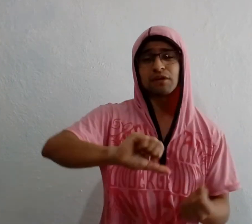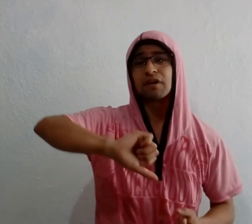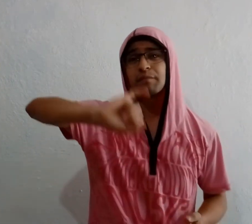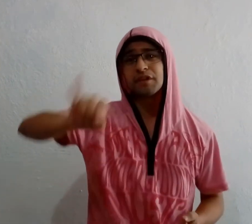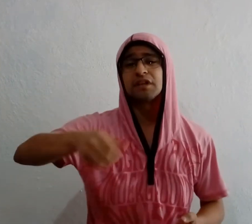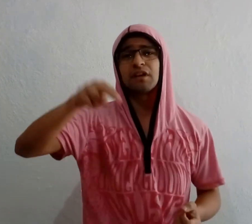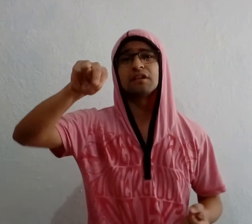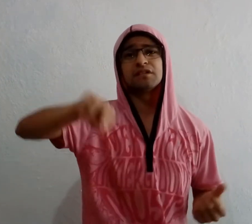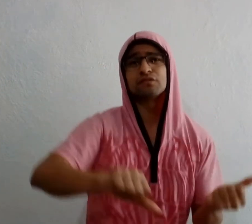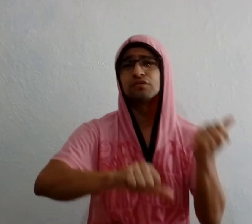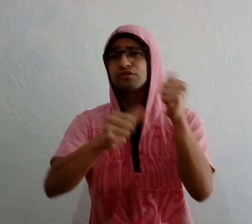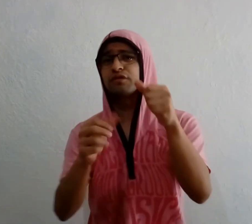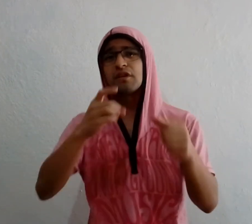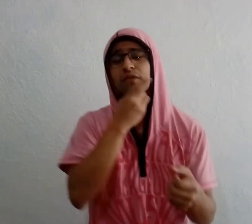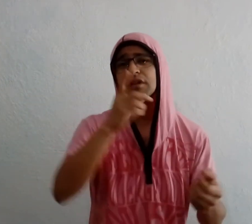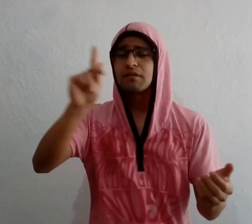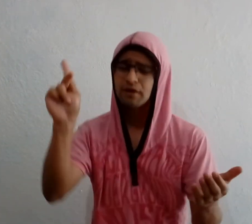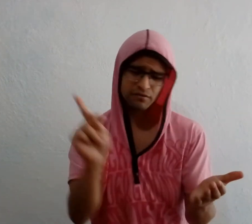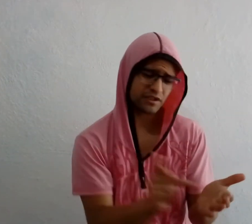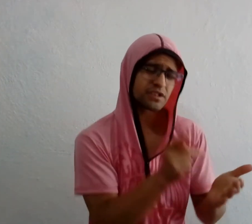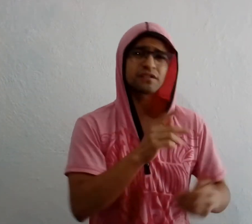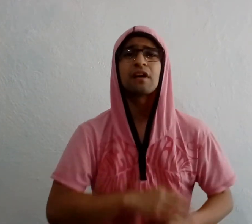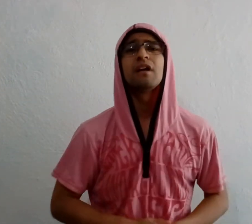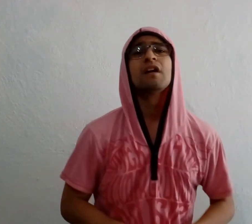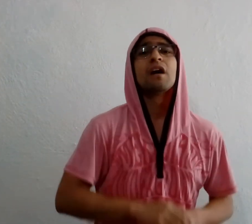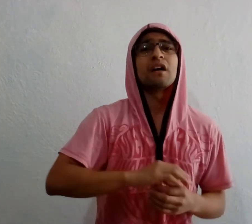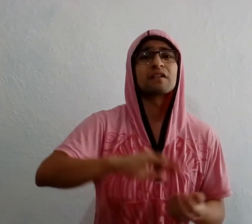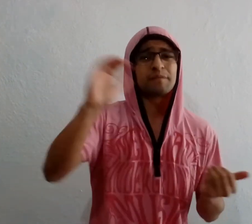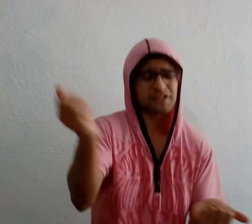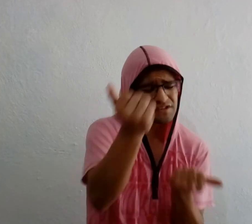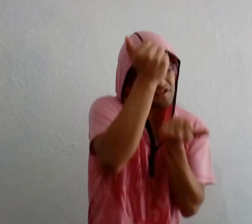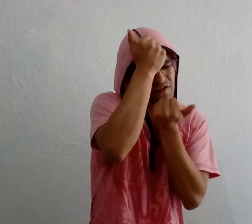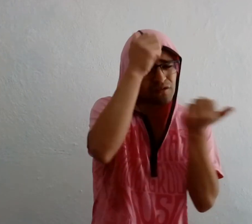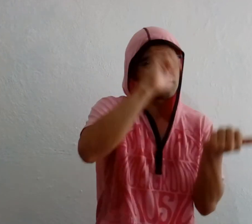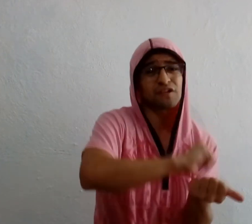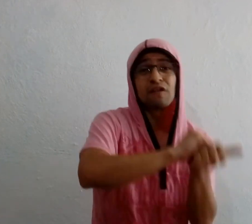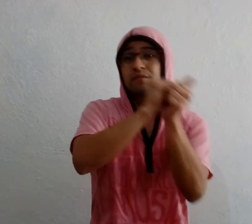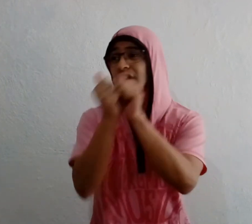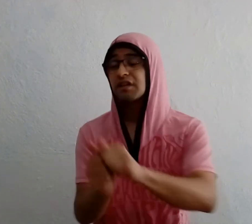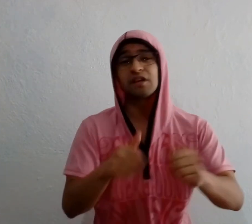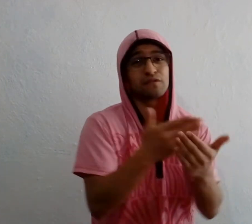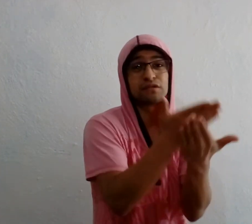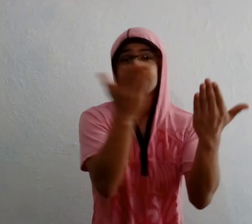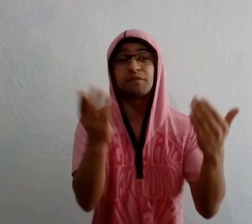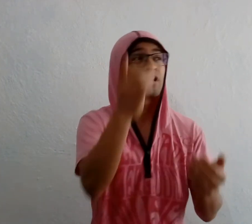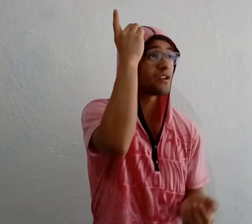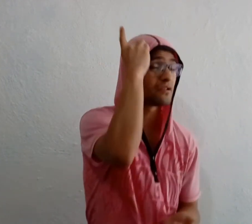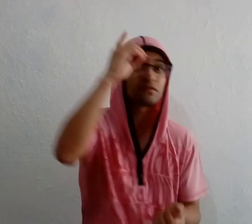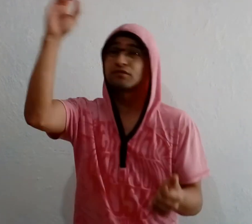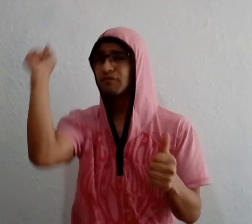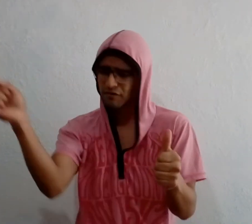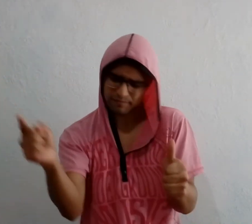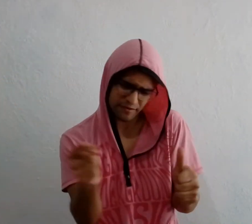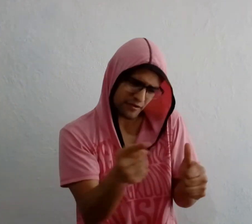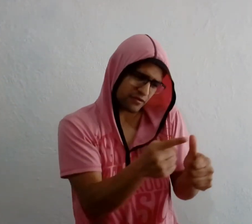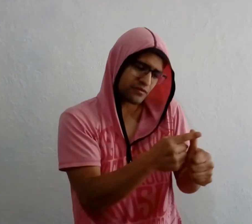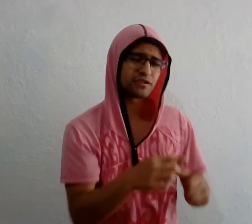a repetir el discurso de Juan el Bautista. Arrepentíos y convertíos, pongan a Dios como primero en su